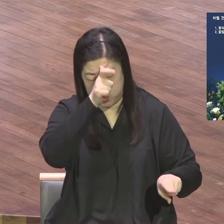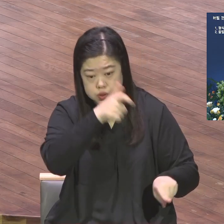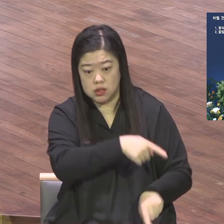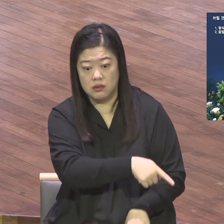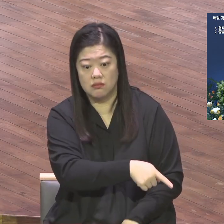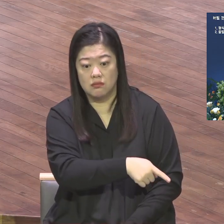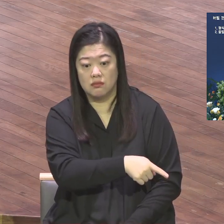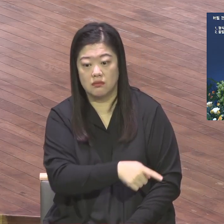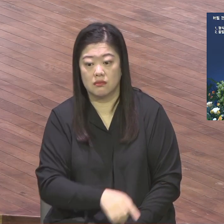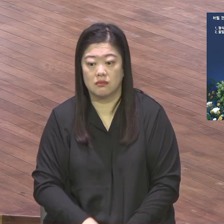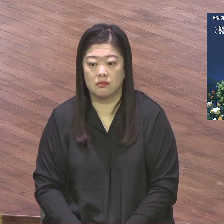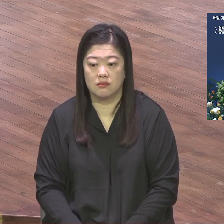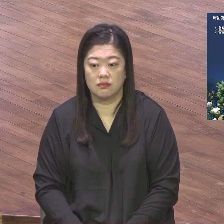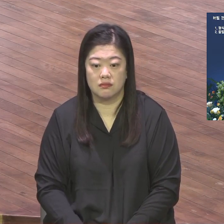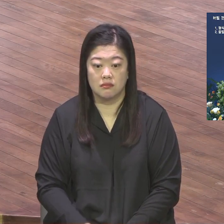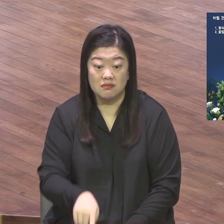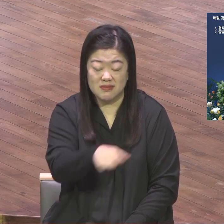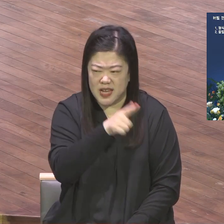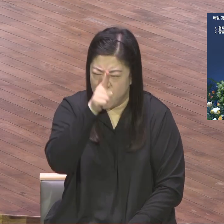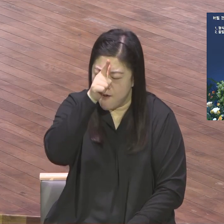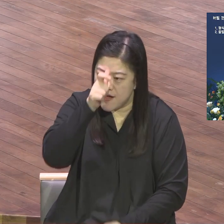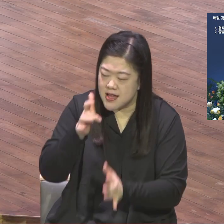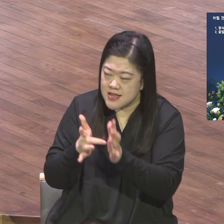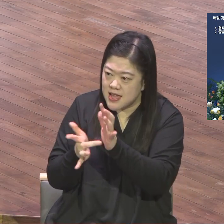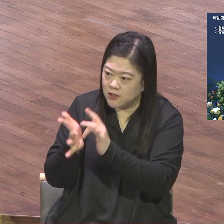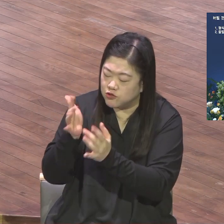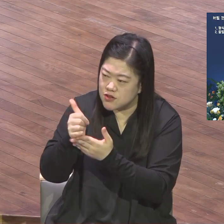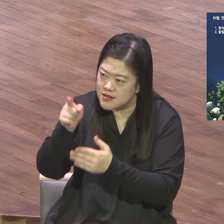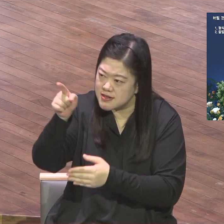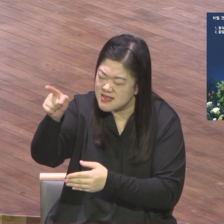오직 예수를 잡아 죽일 고발할 것